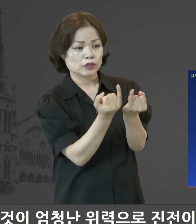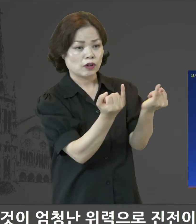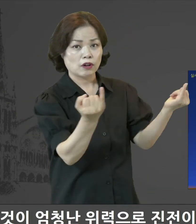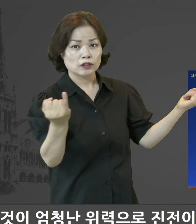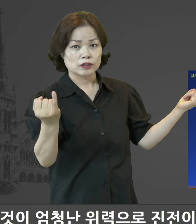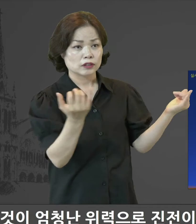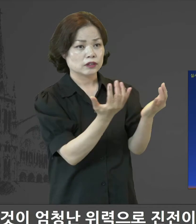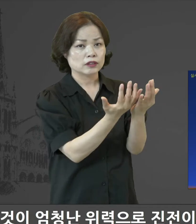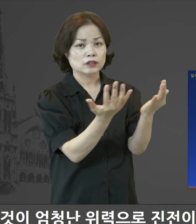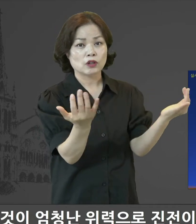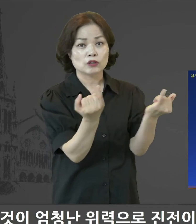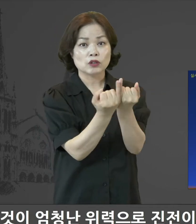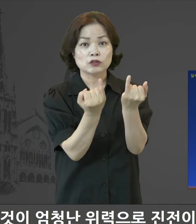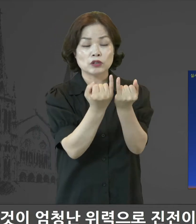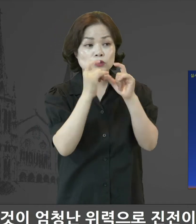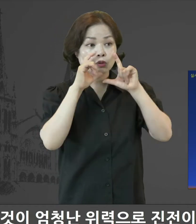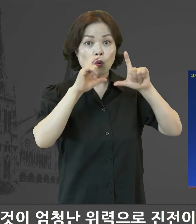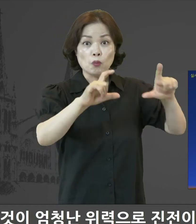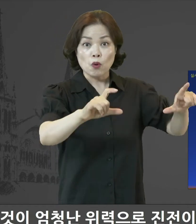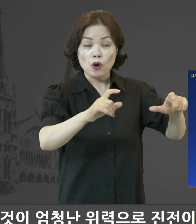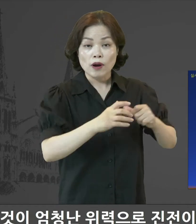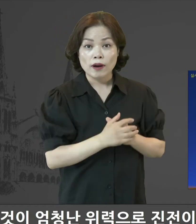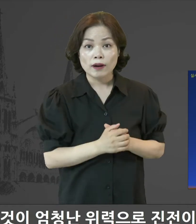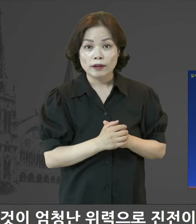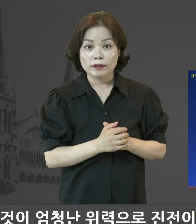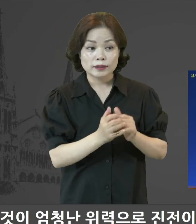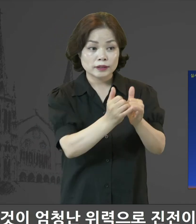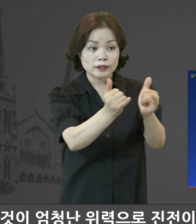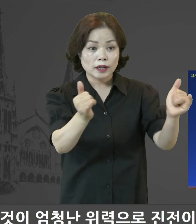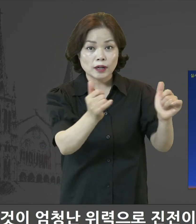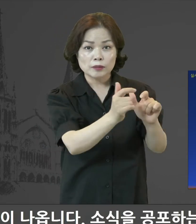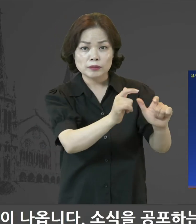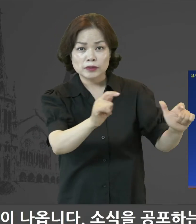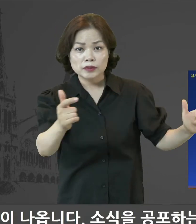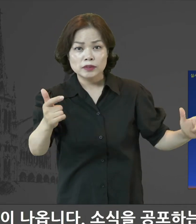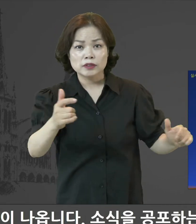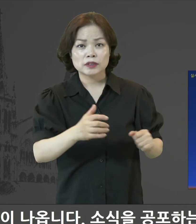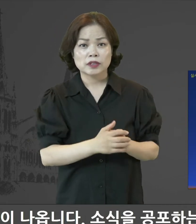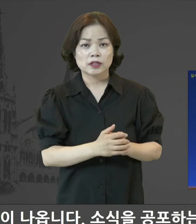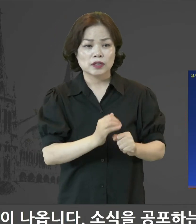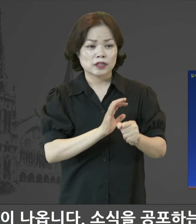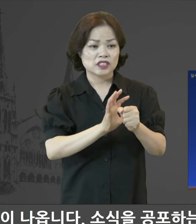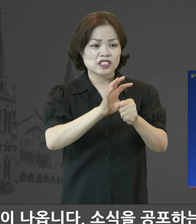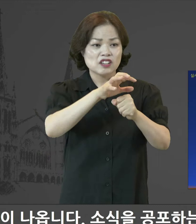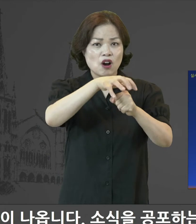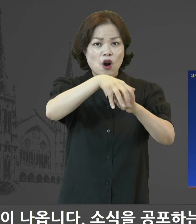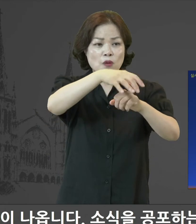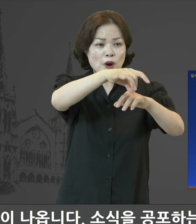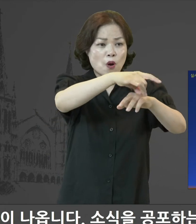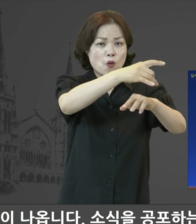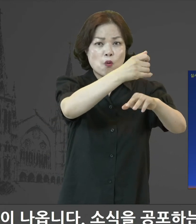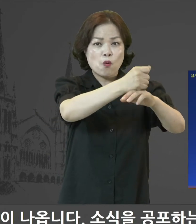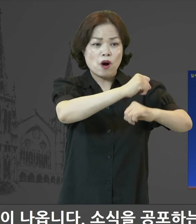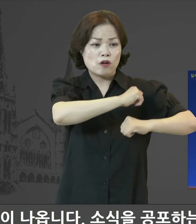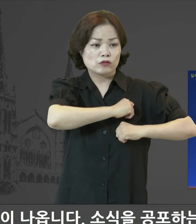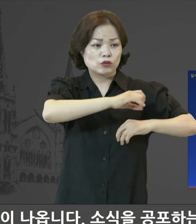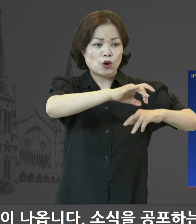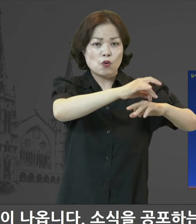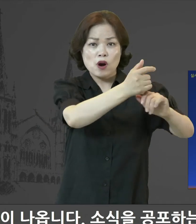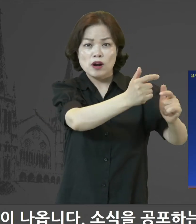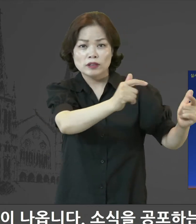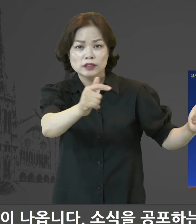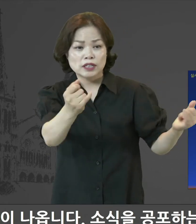큰 무리라. 여자들이 공포해요. 그런데 사람들이, 열방의 왕들이, 군대 왕들이